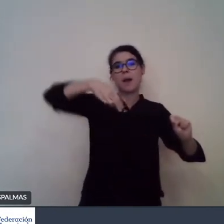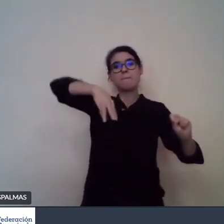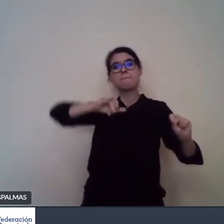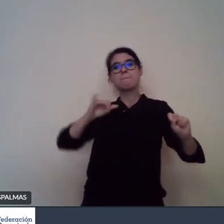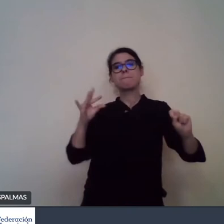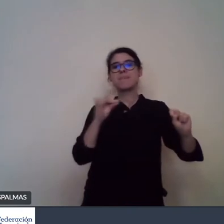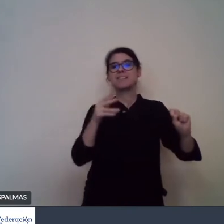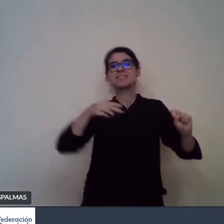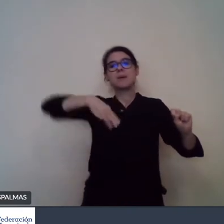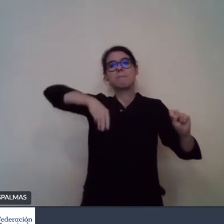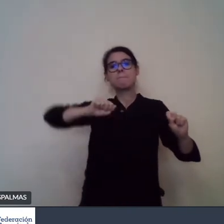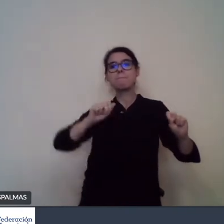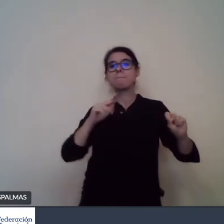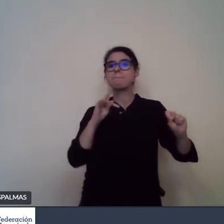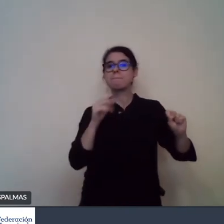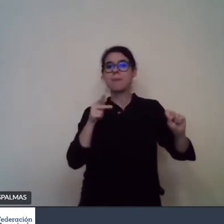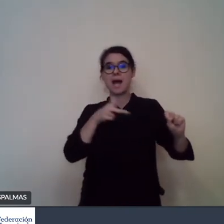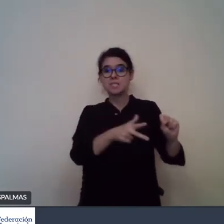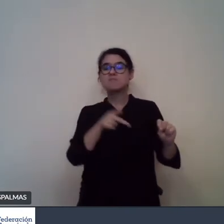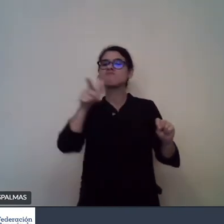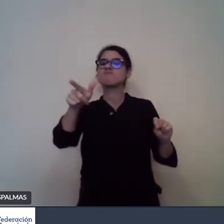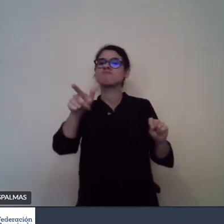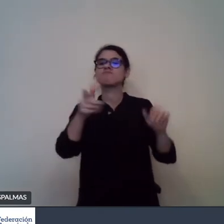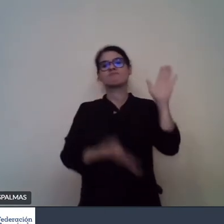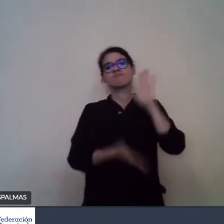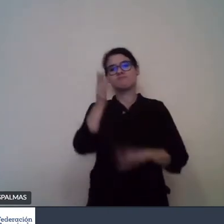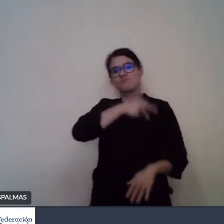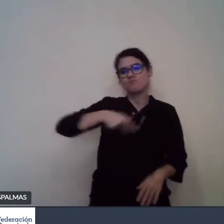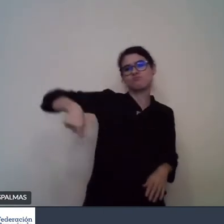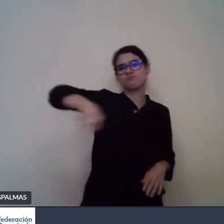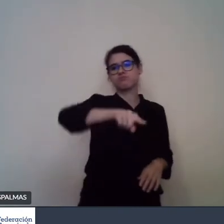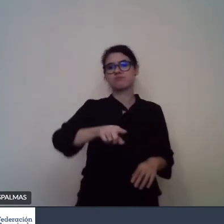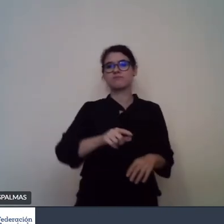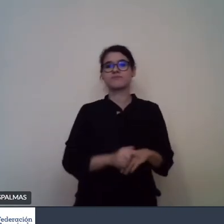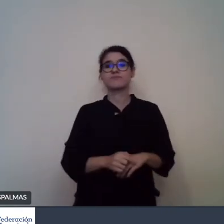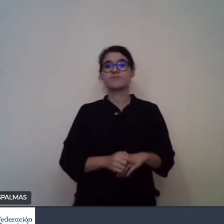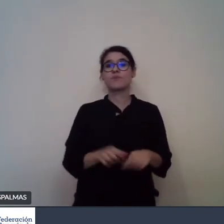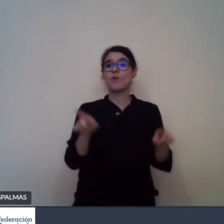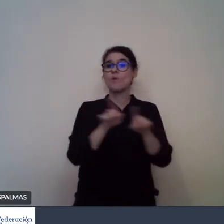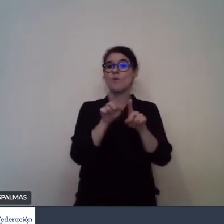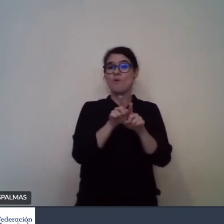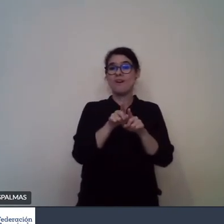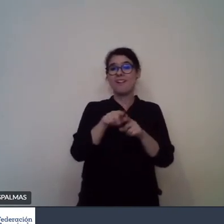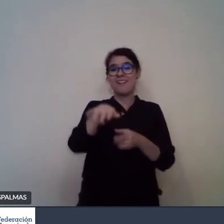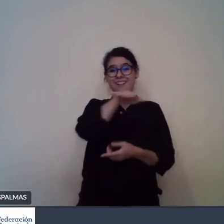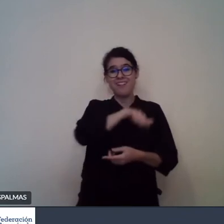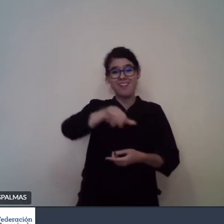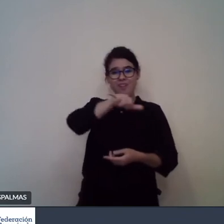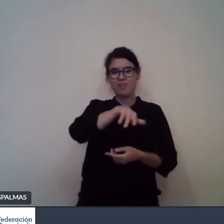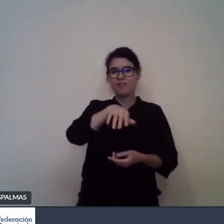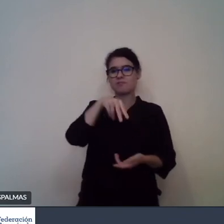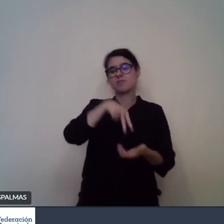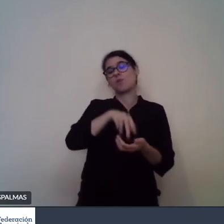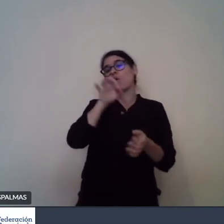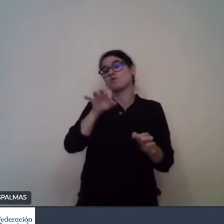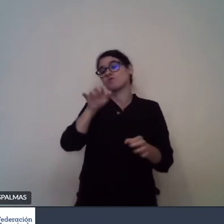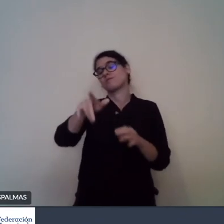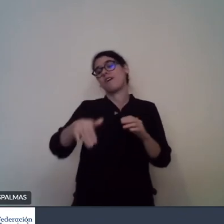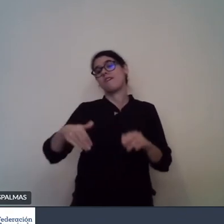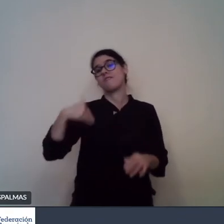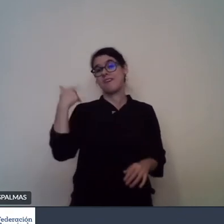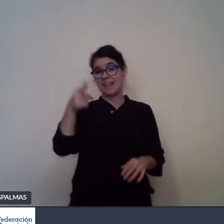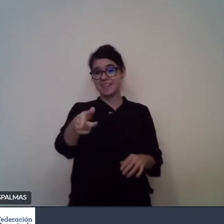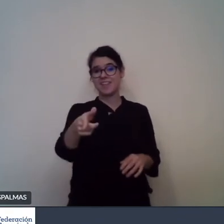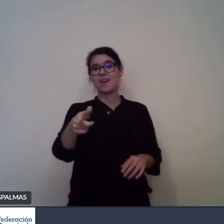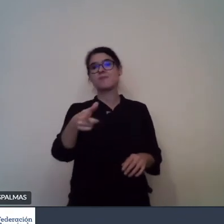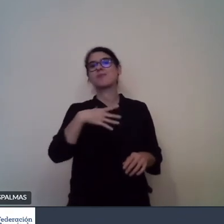codo. Esa posición es idónea para jugar uno contra uno. En este caso concreto hay falta, pero probablemente habría sido para atacar al lado contrario,